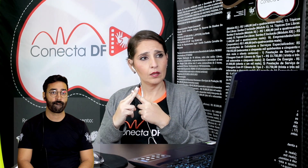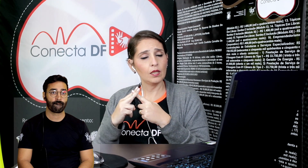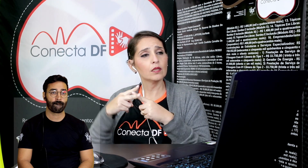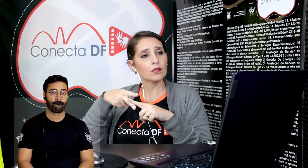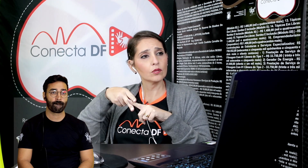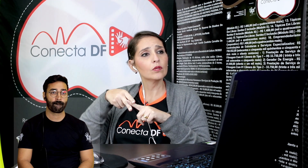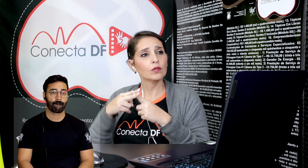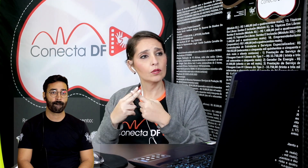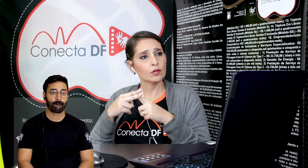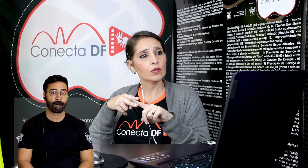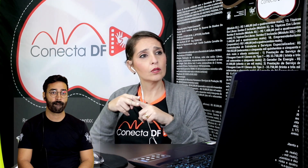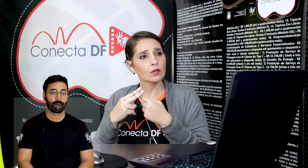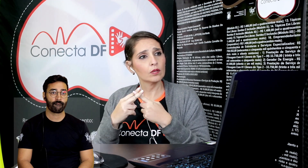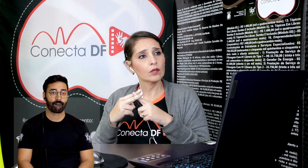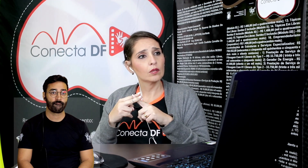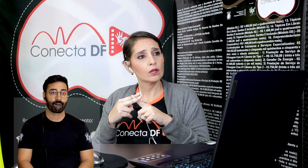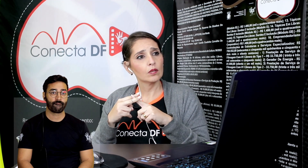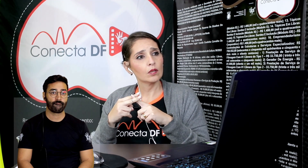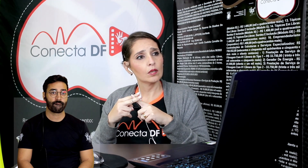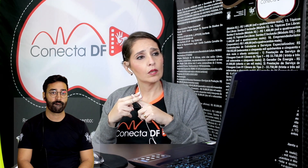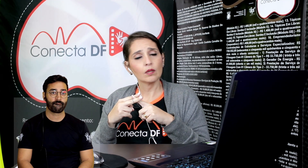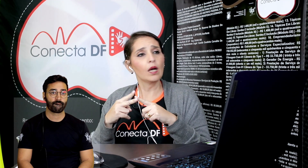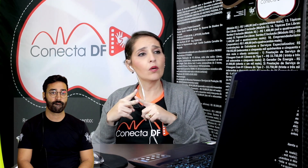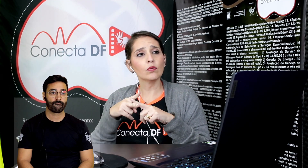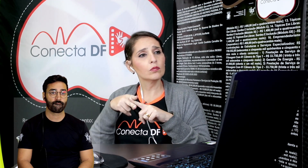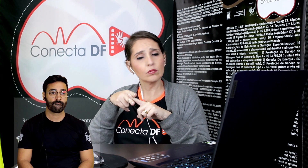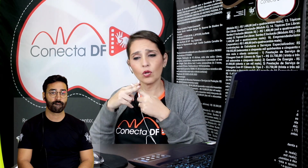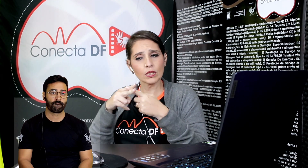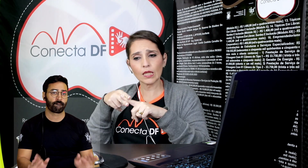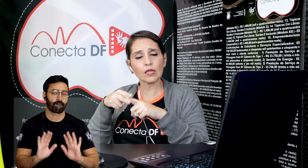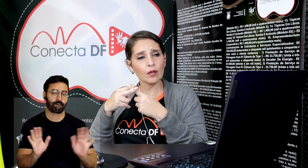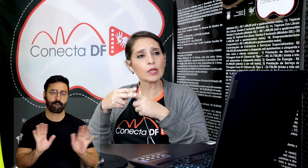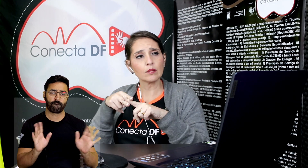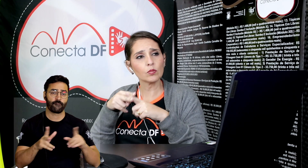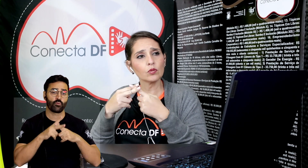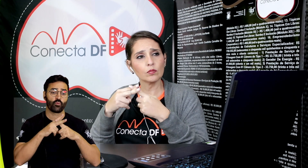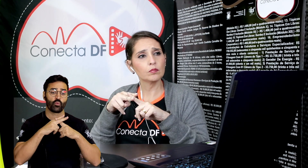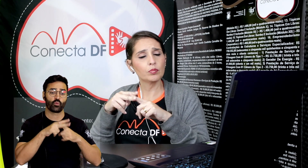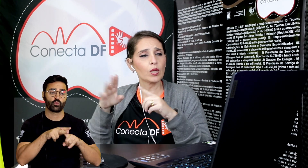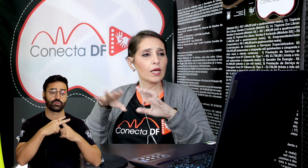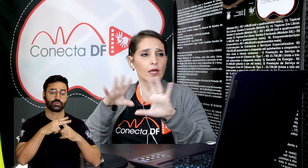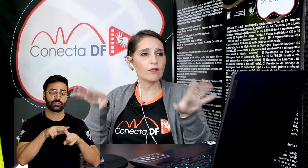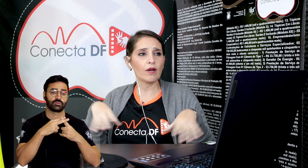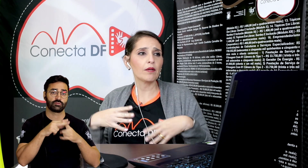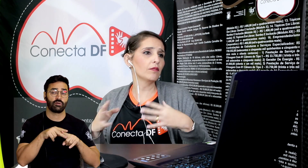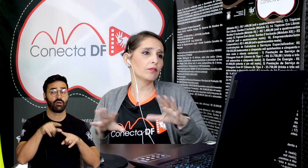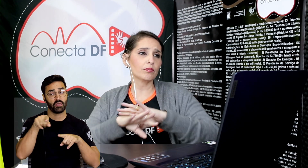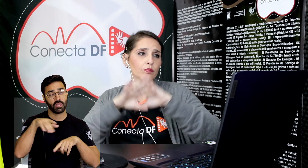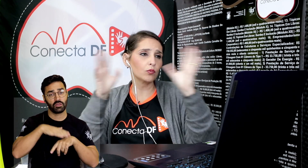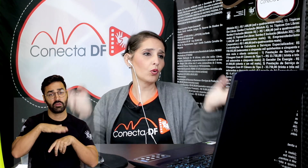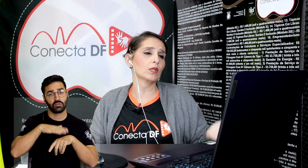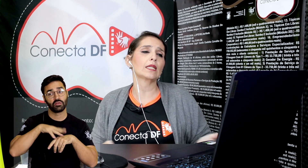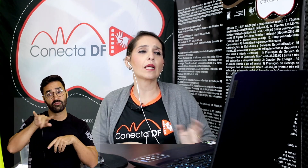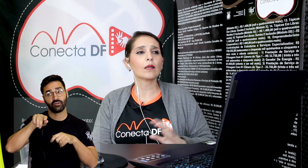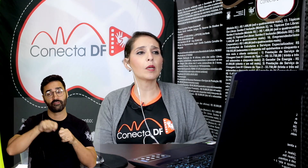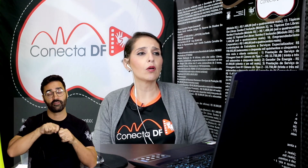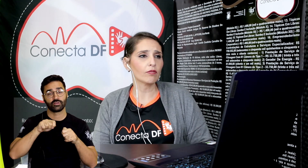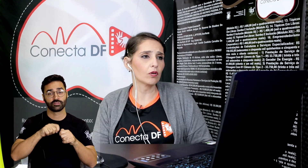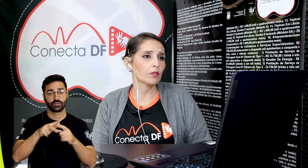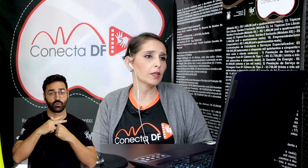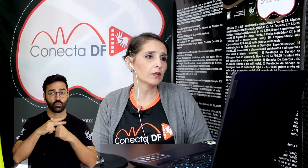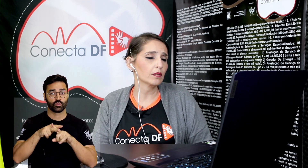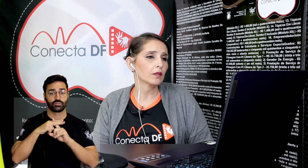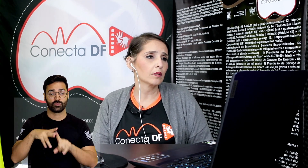Eu pensei que seria Isso. algo assim, rolar. Não, consertar mesmo. Porque ele vai consertar da